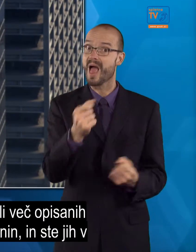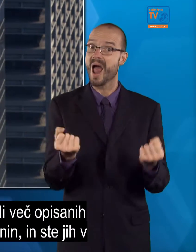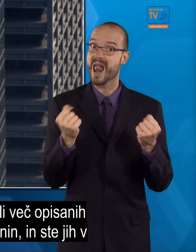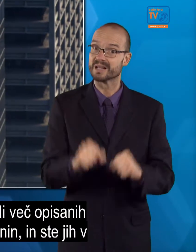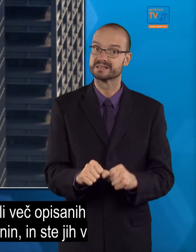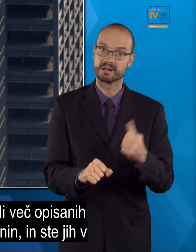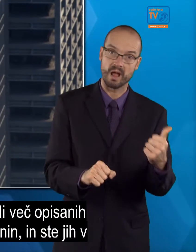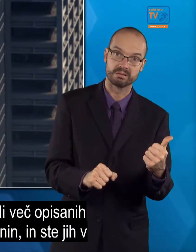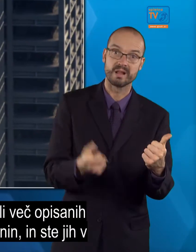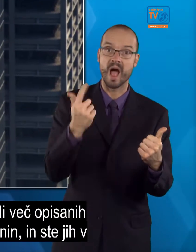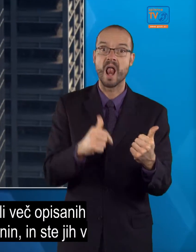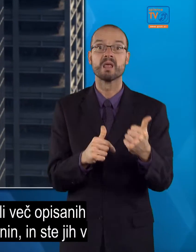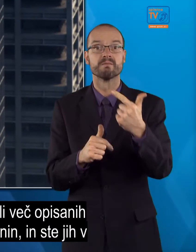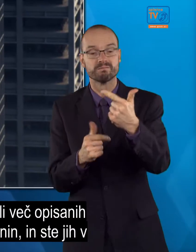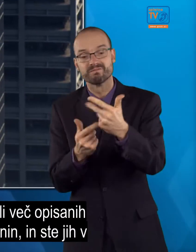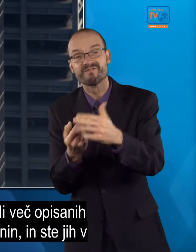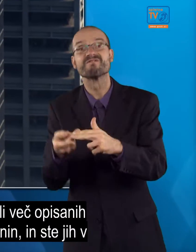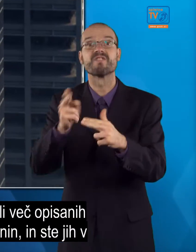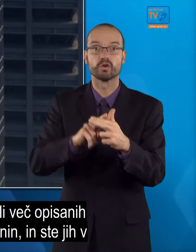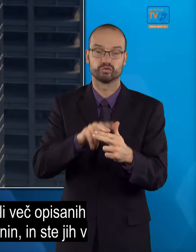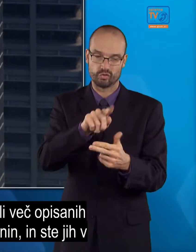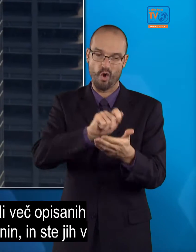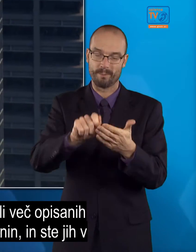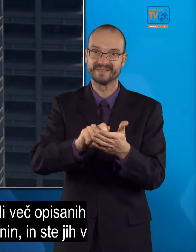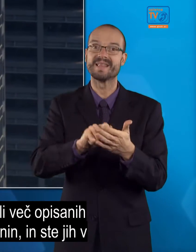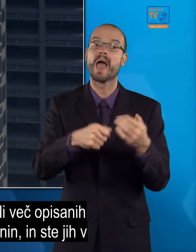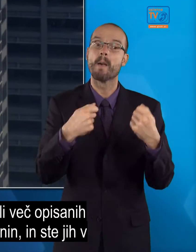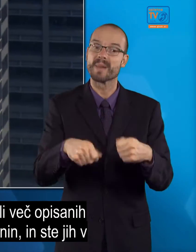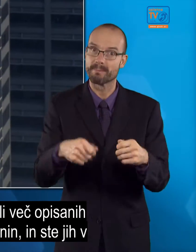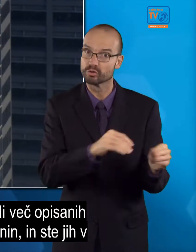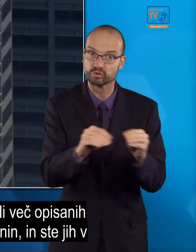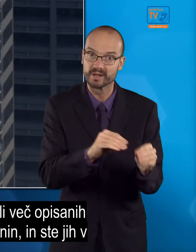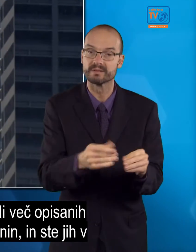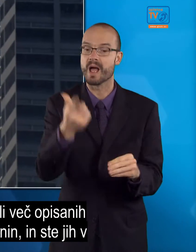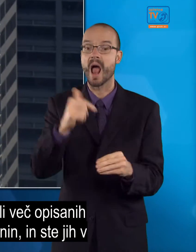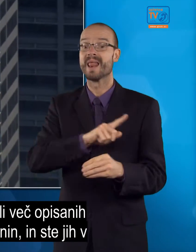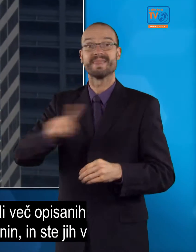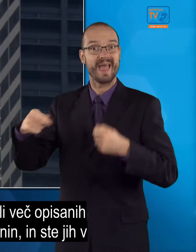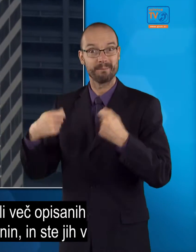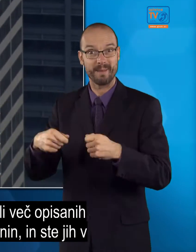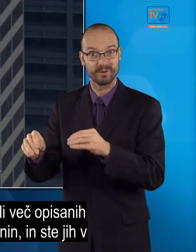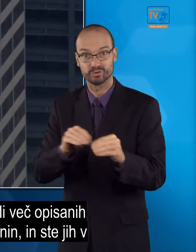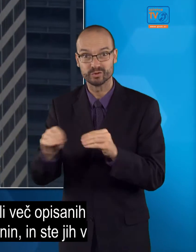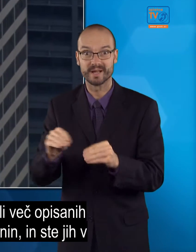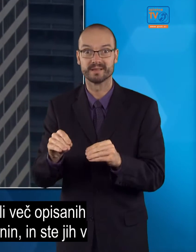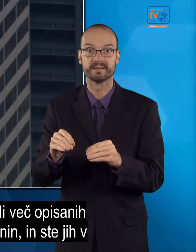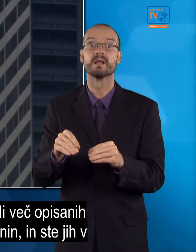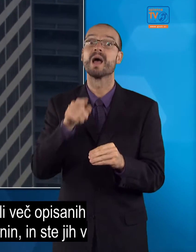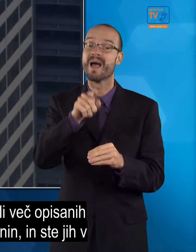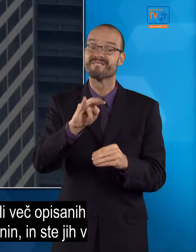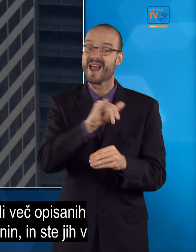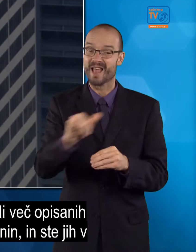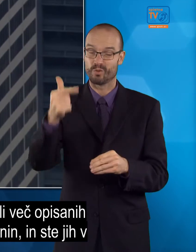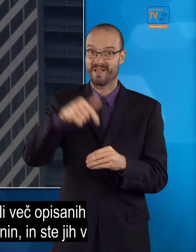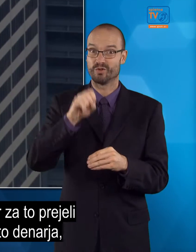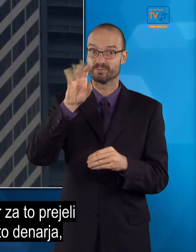Če ste lastnik enega ali več opisanih premičnin ali nepremičnin in ste jih v letu 2015 oddajali